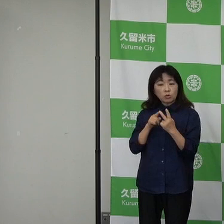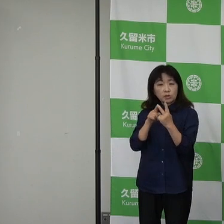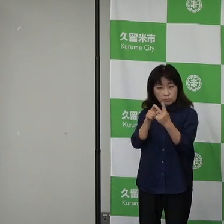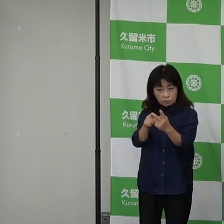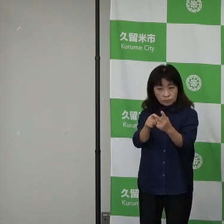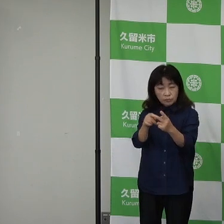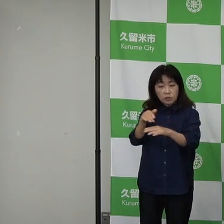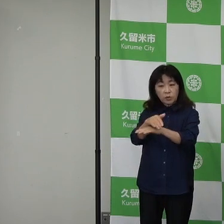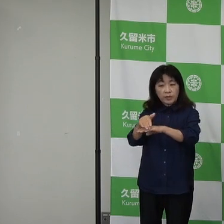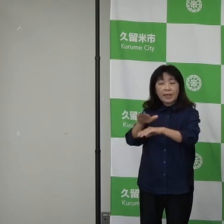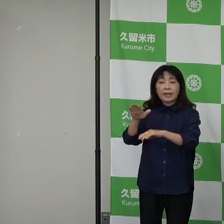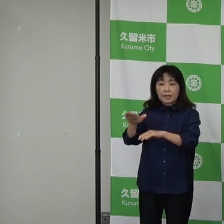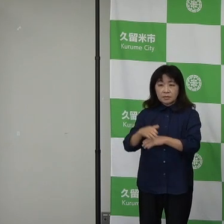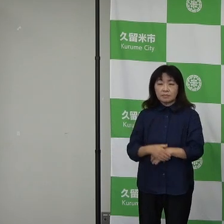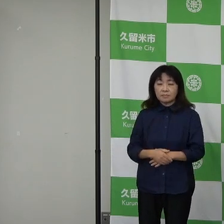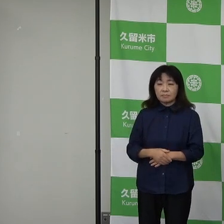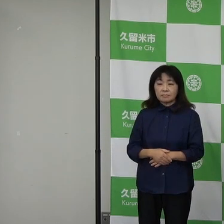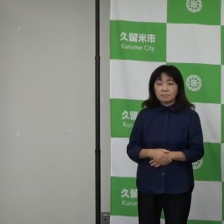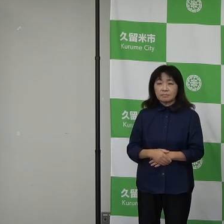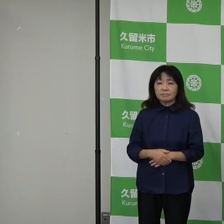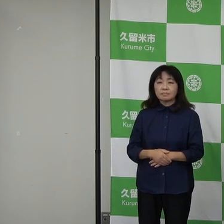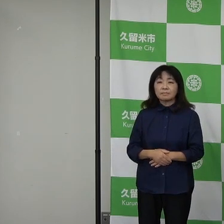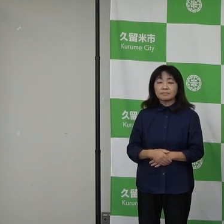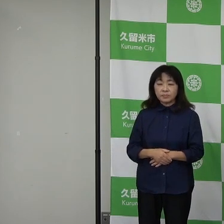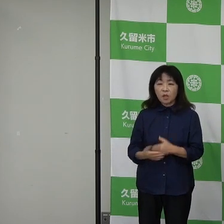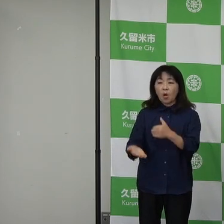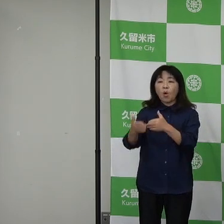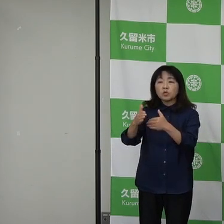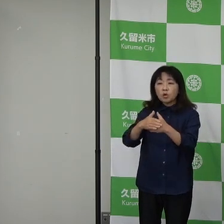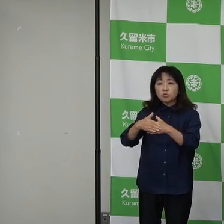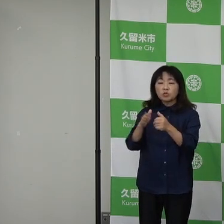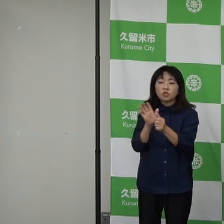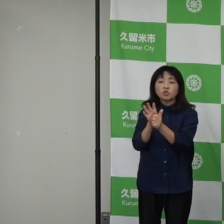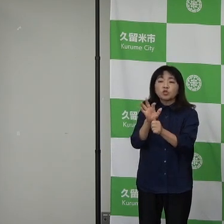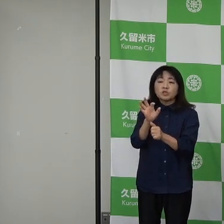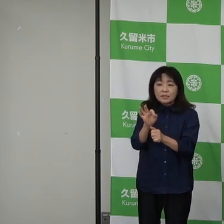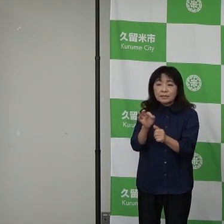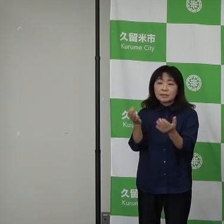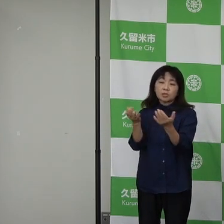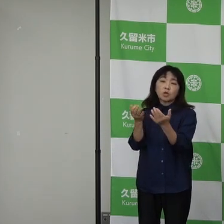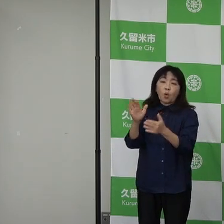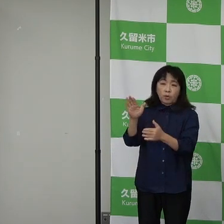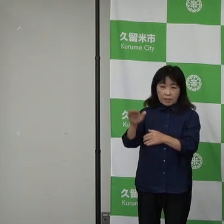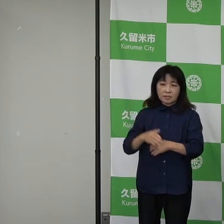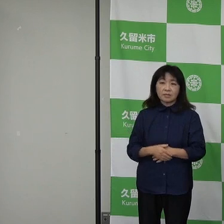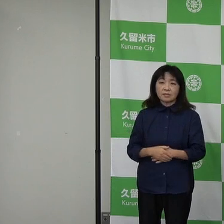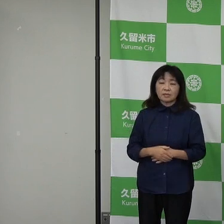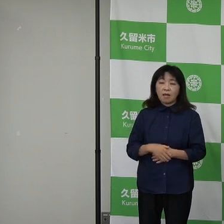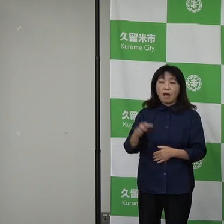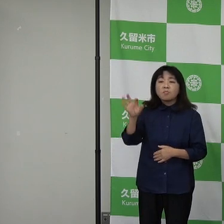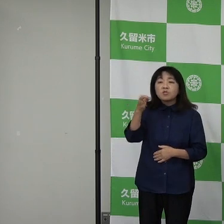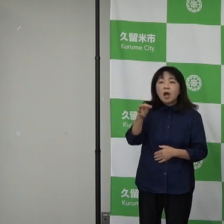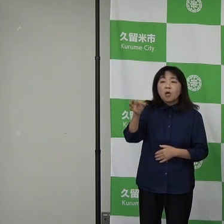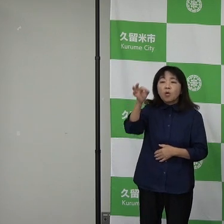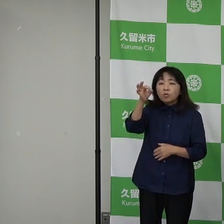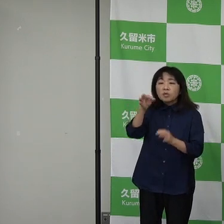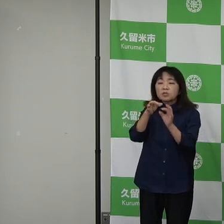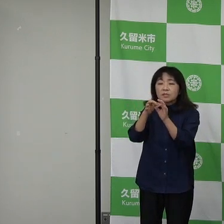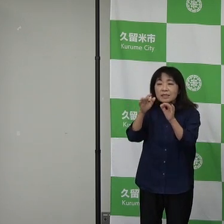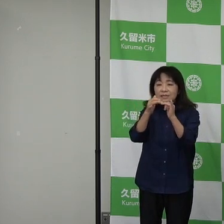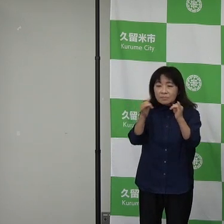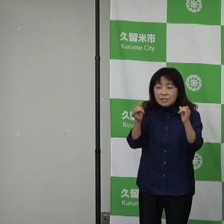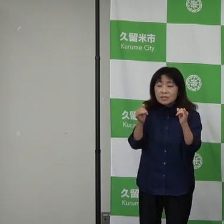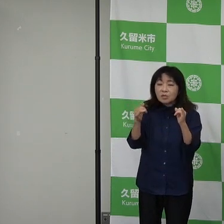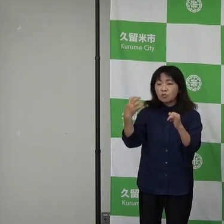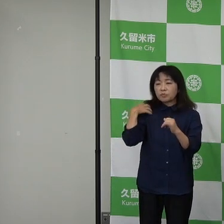。次に定額減税補足給付金支給事業です。物価高騰による市民生活への